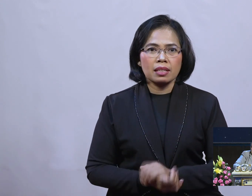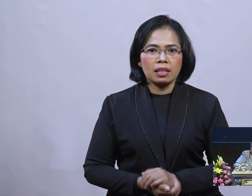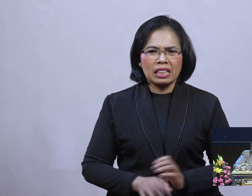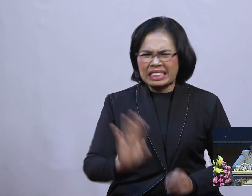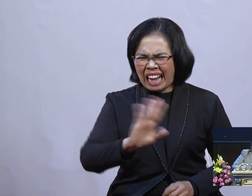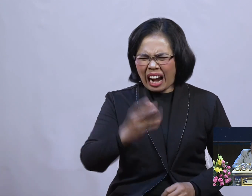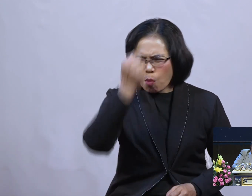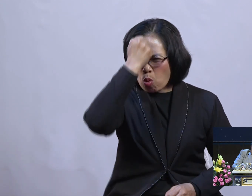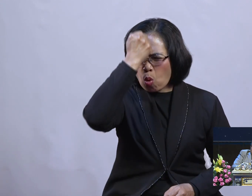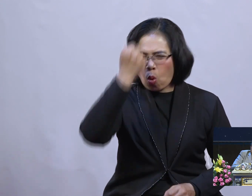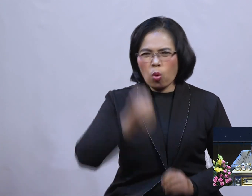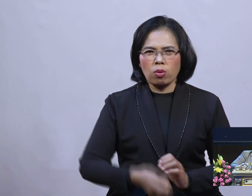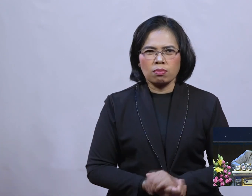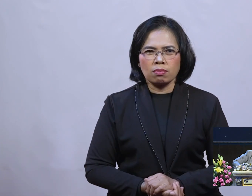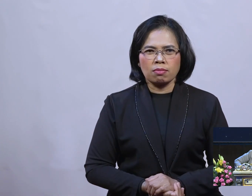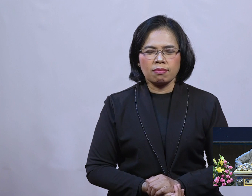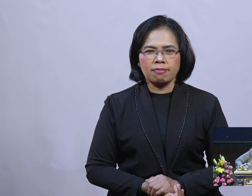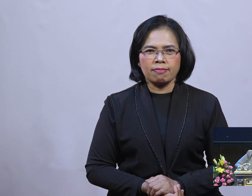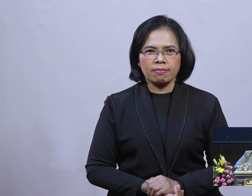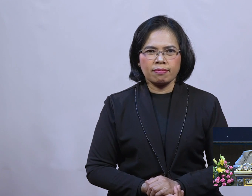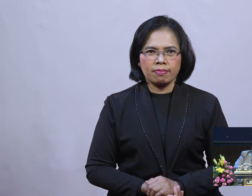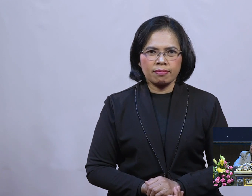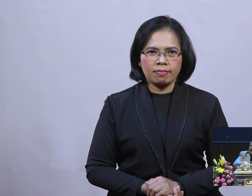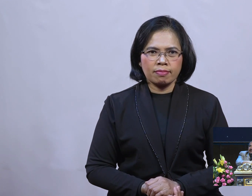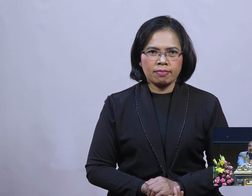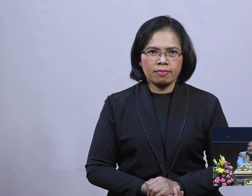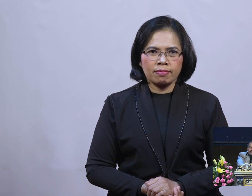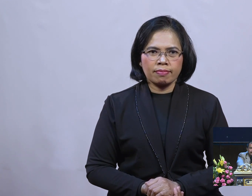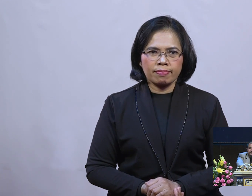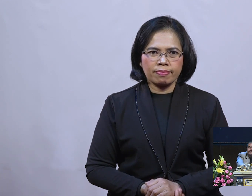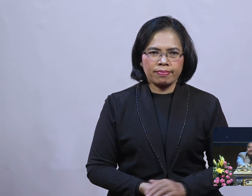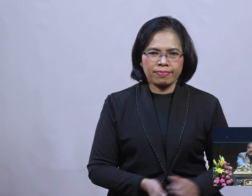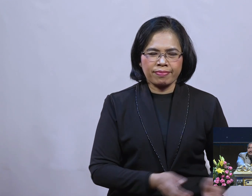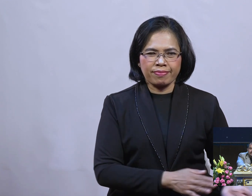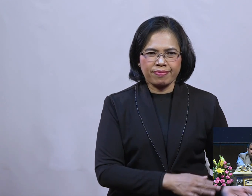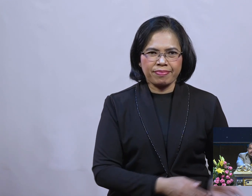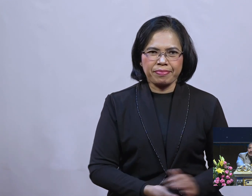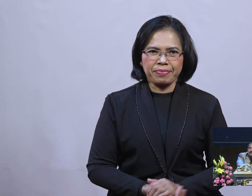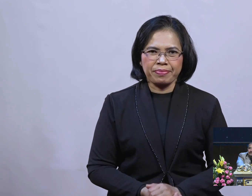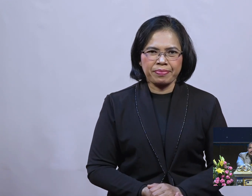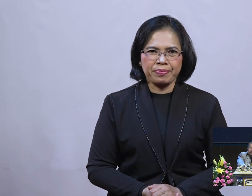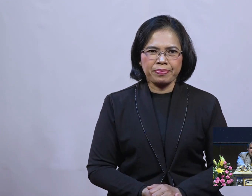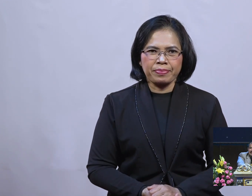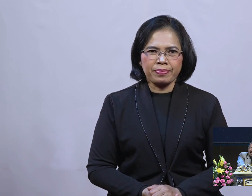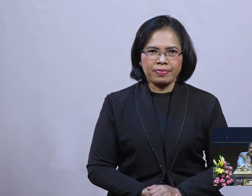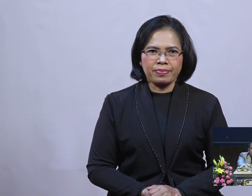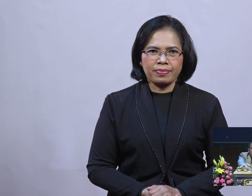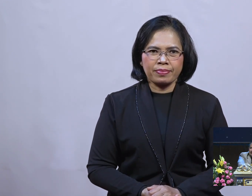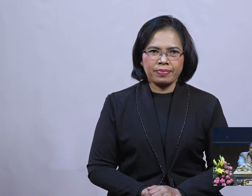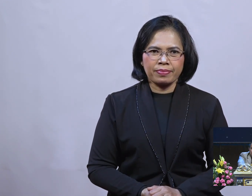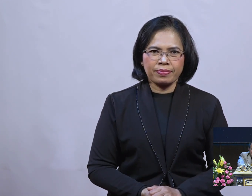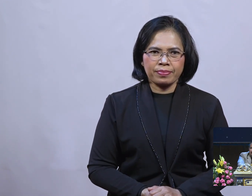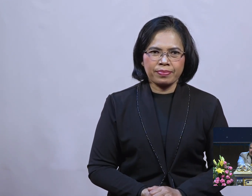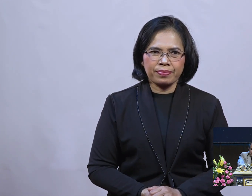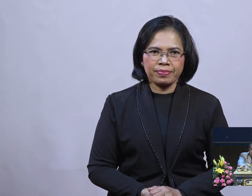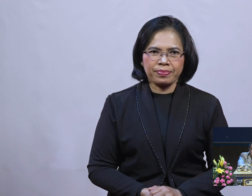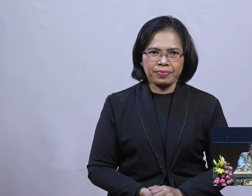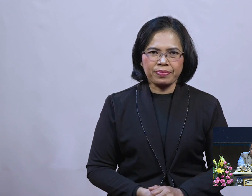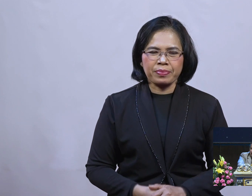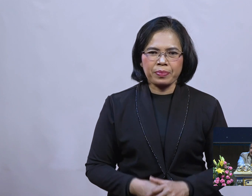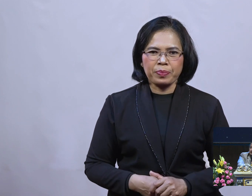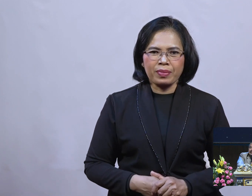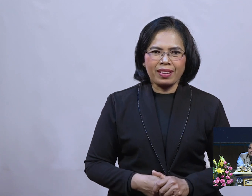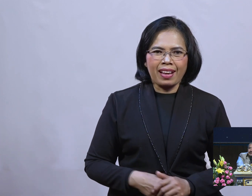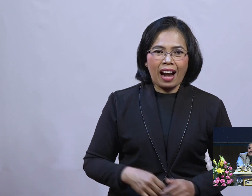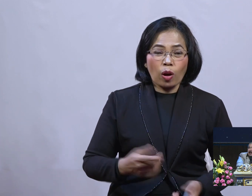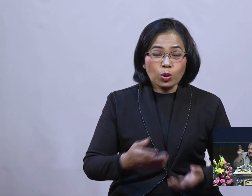serta Ya udahlah menatap saya dan berkata pendeta ini bukannya kasih kekuatan muslim Malaysia